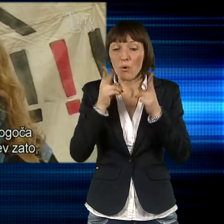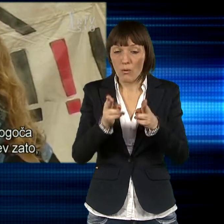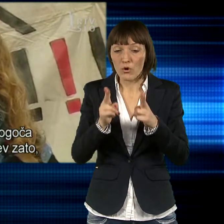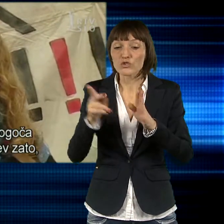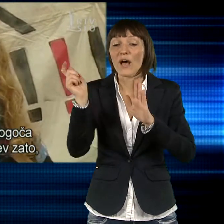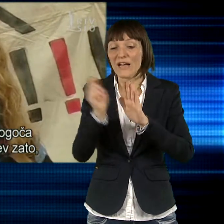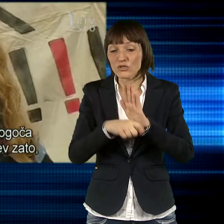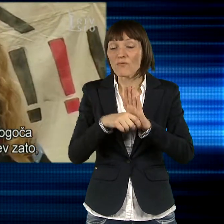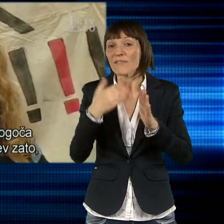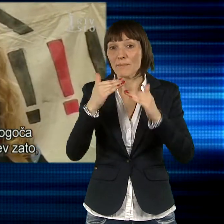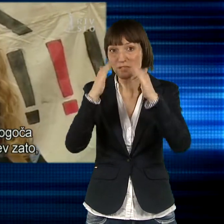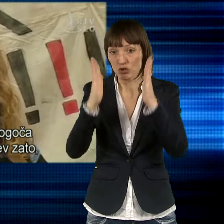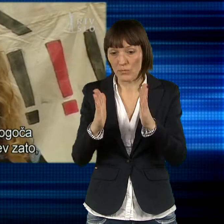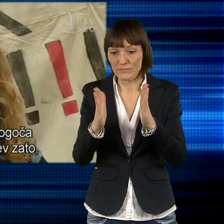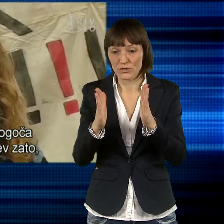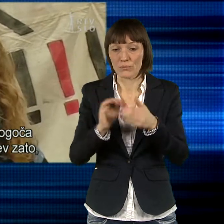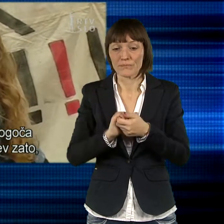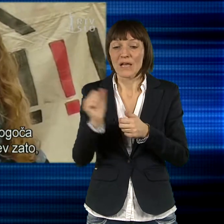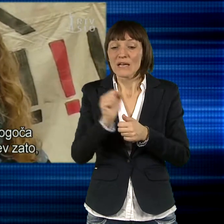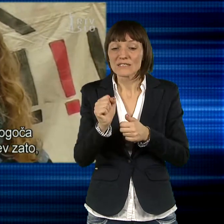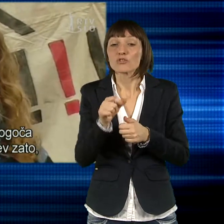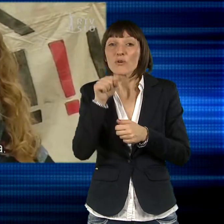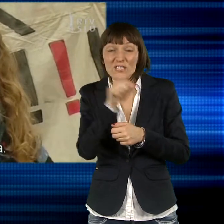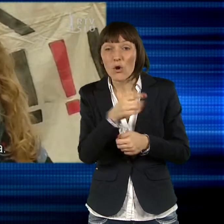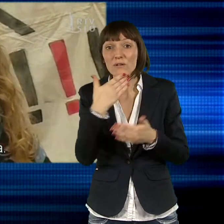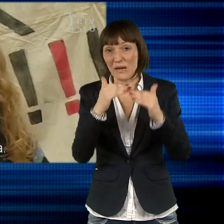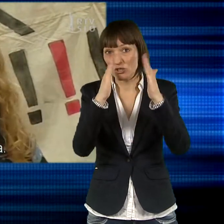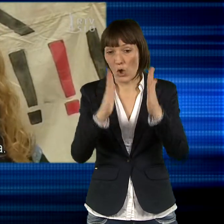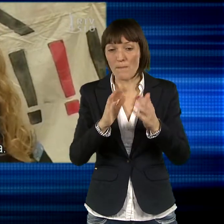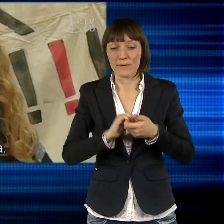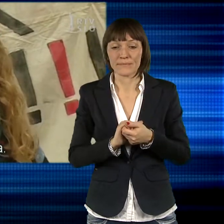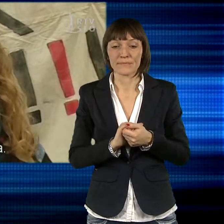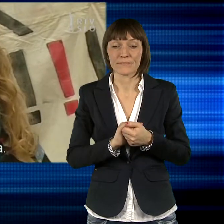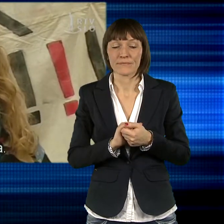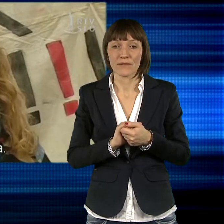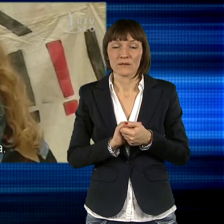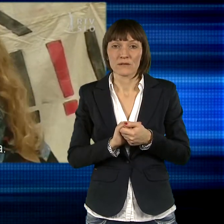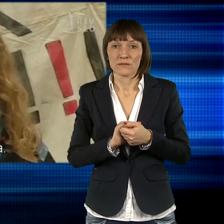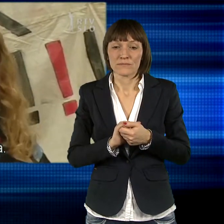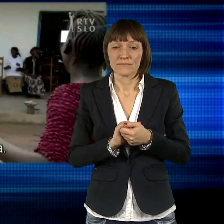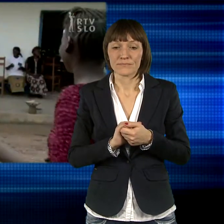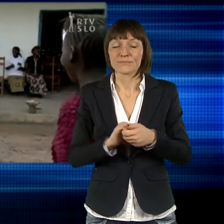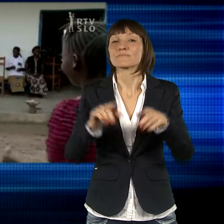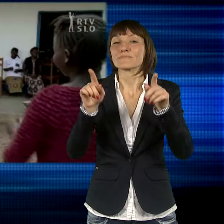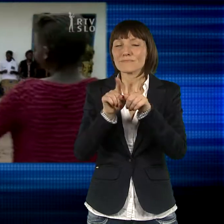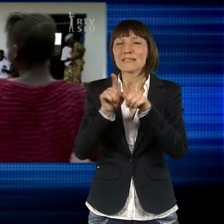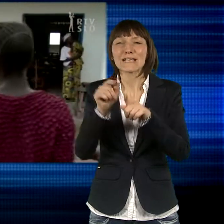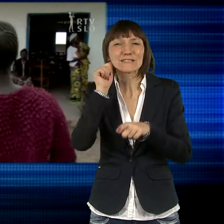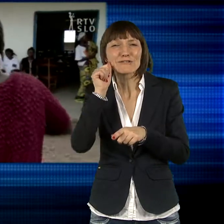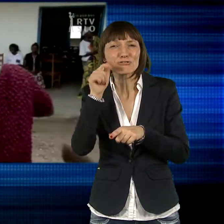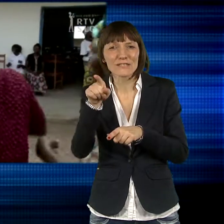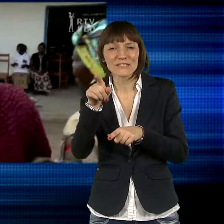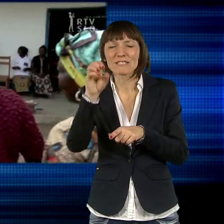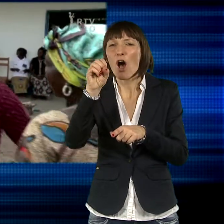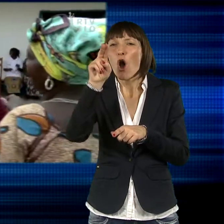alkotmány az egyetlen a világon, ami lehetővé teszi, hogy a hajléktalan embereket büntessék azért, mert nincsen otthonuk. Sestra Anželik